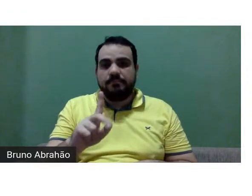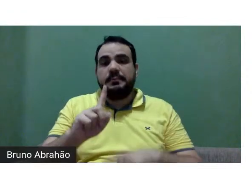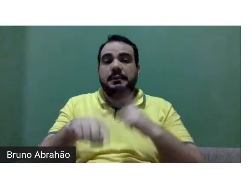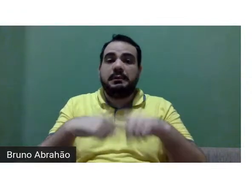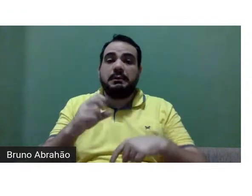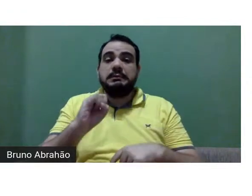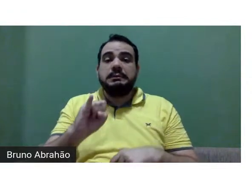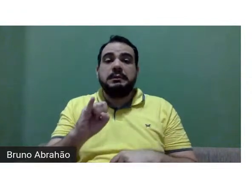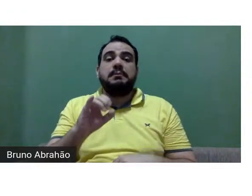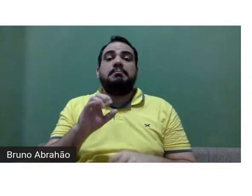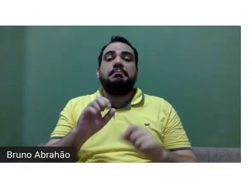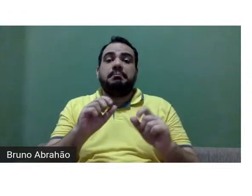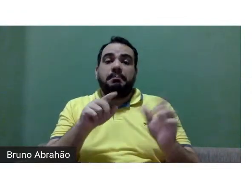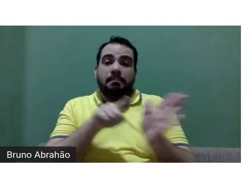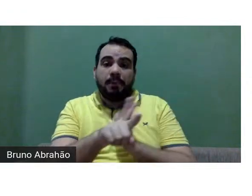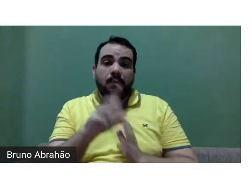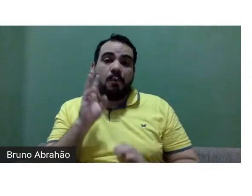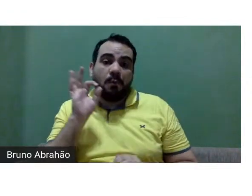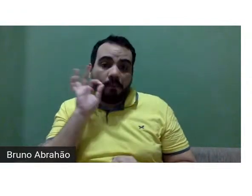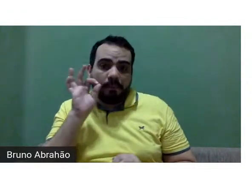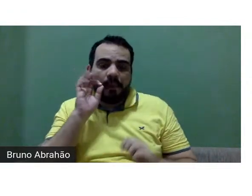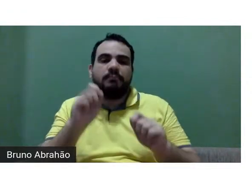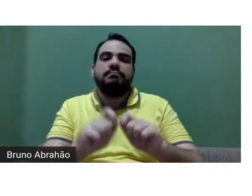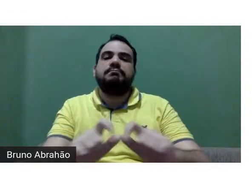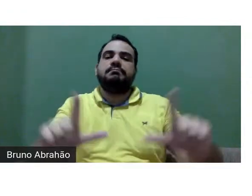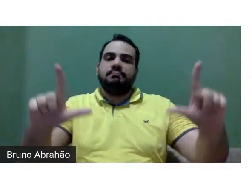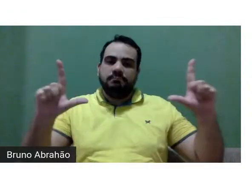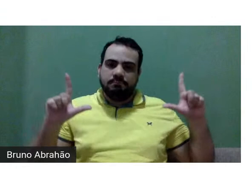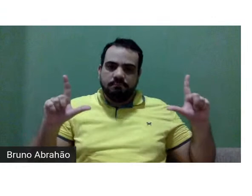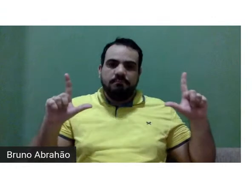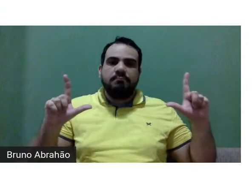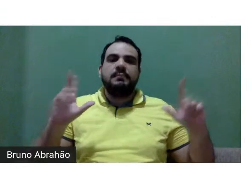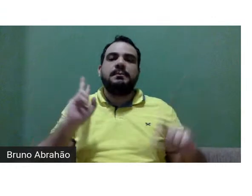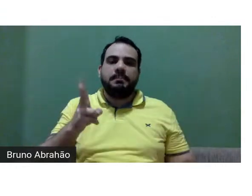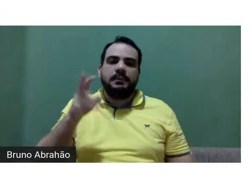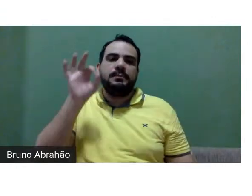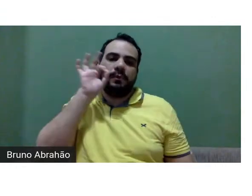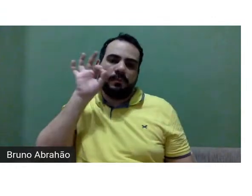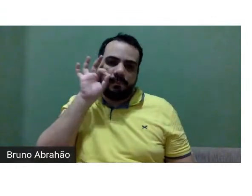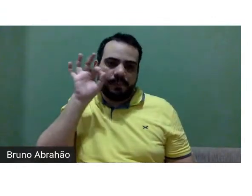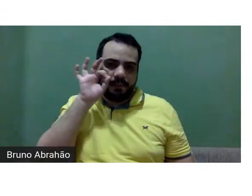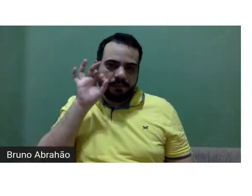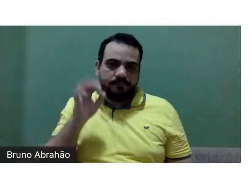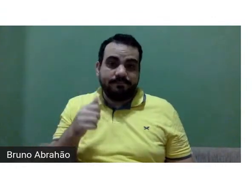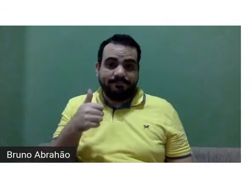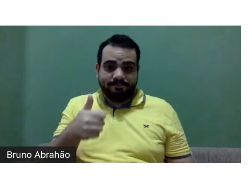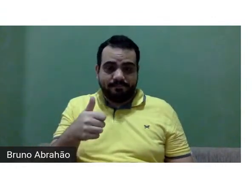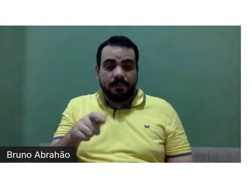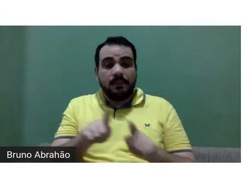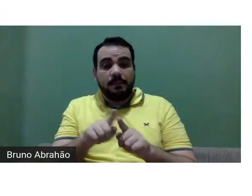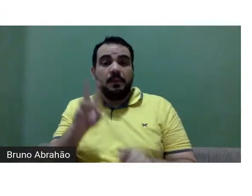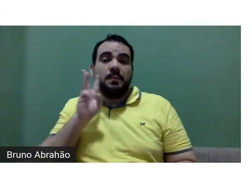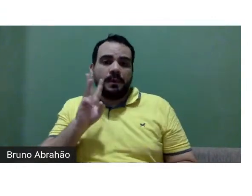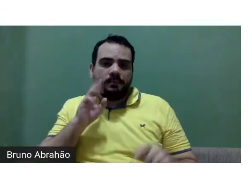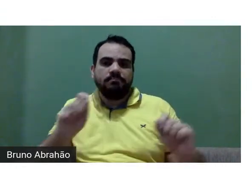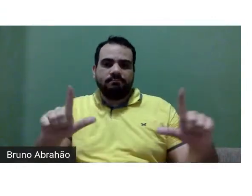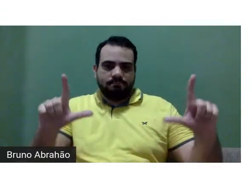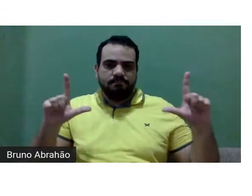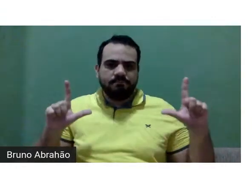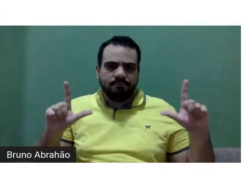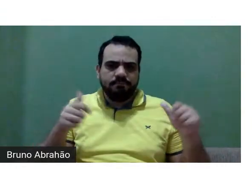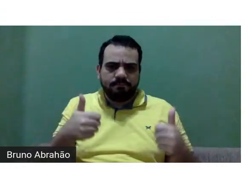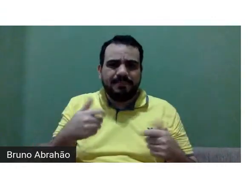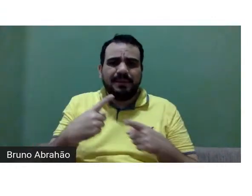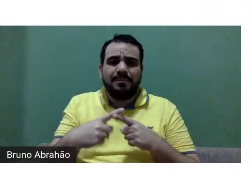e tem para responder assim que fica na tela o residência né dependentes com foco